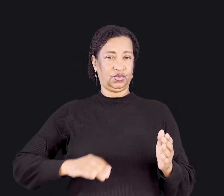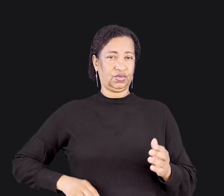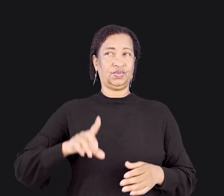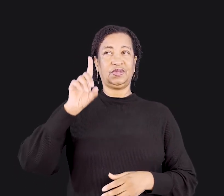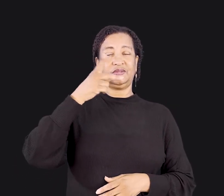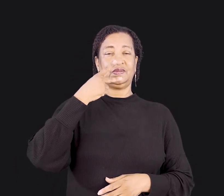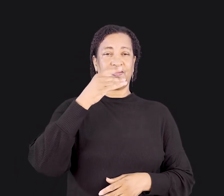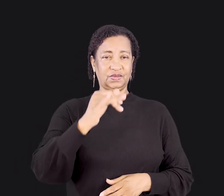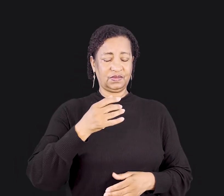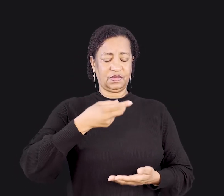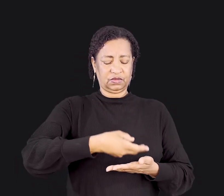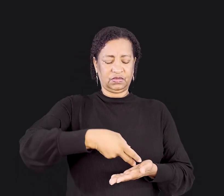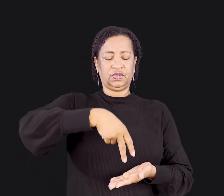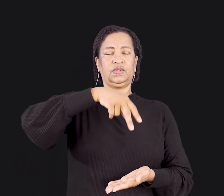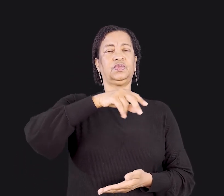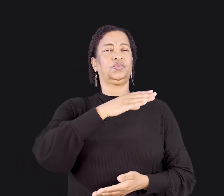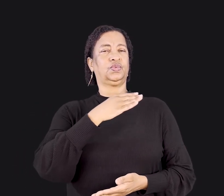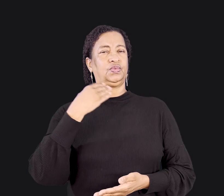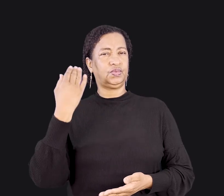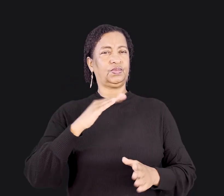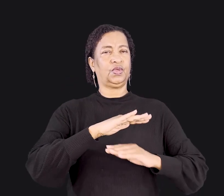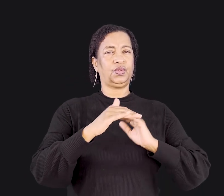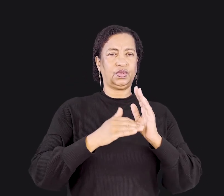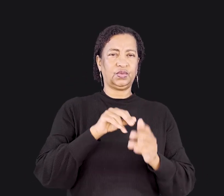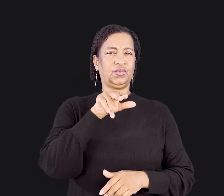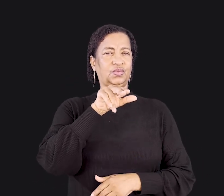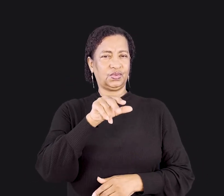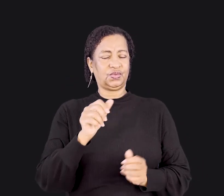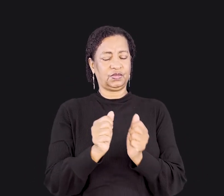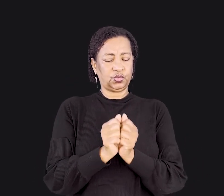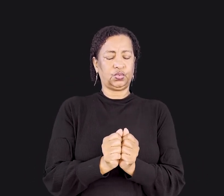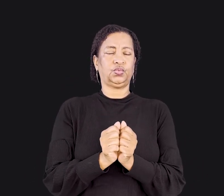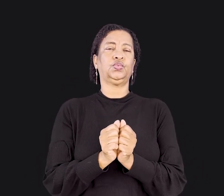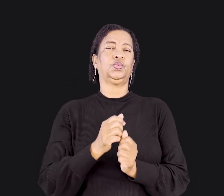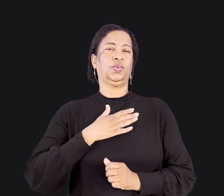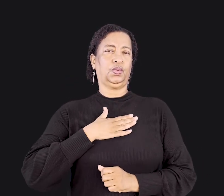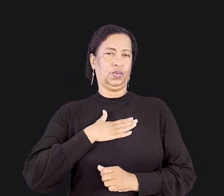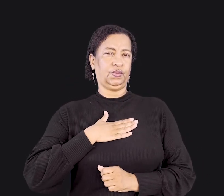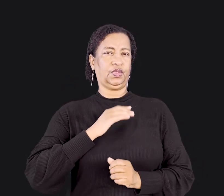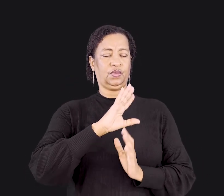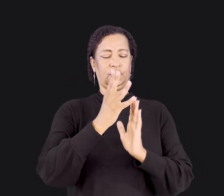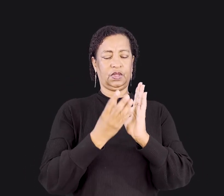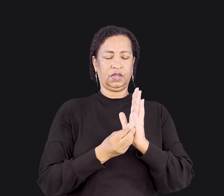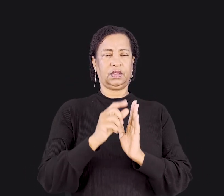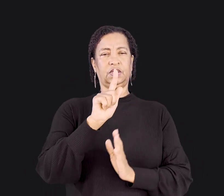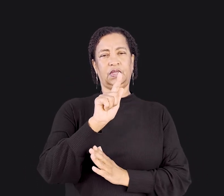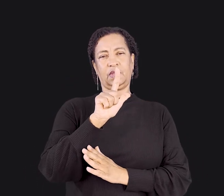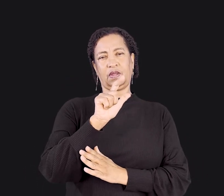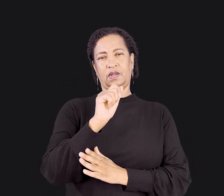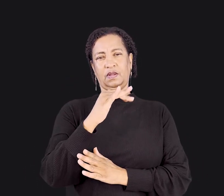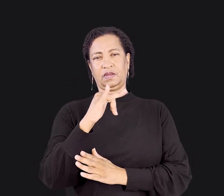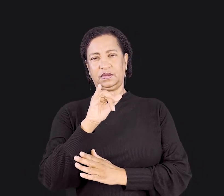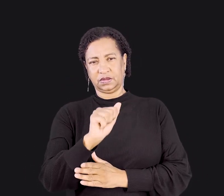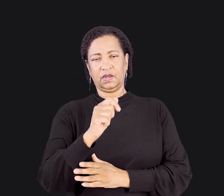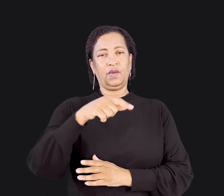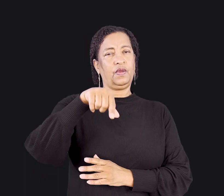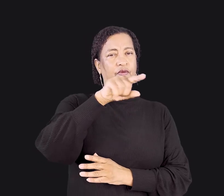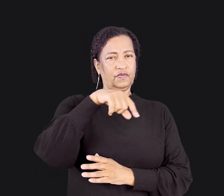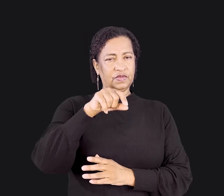Deus Pai, que o ressuscitou dos mortos, e todos os irmãos que estão comigo, as igrejas da Galácia. A vocês